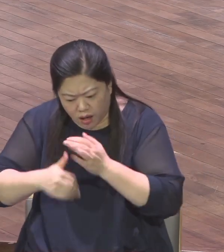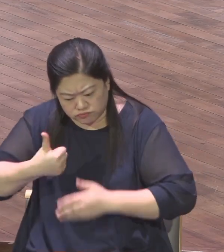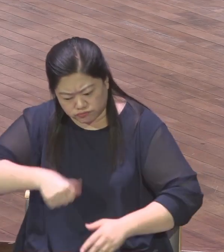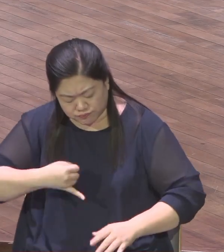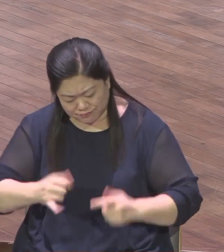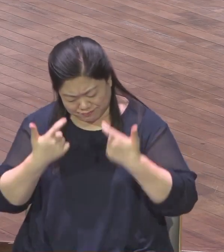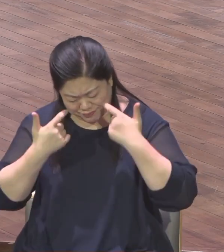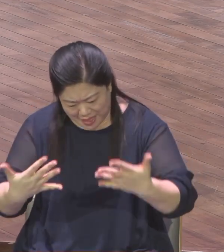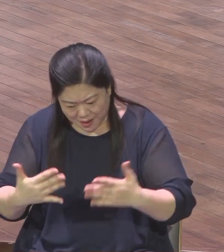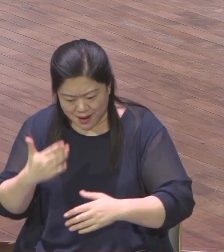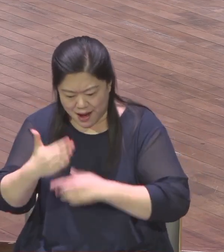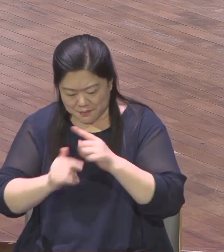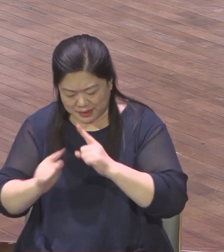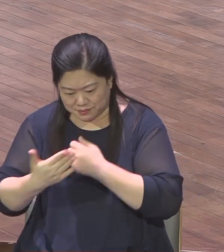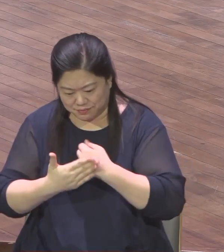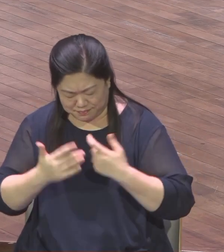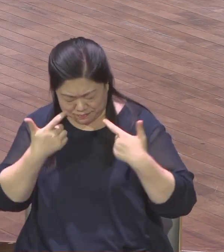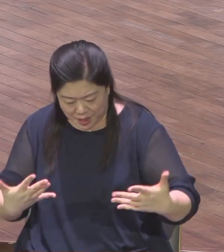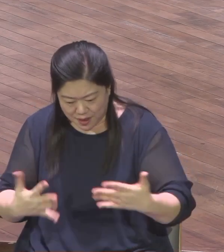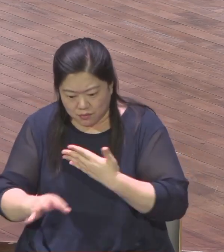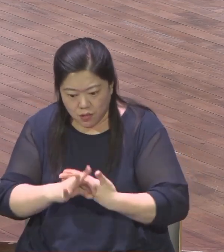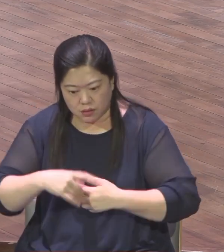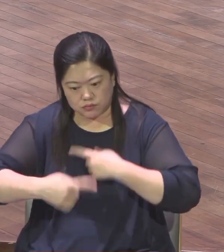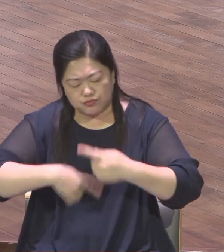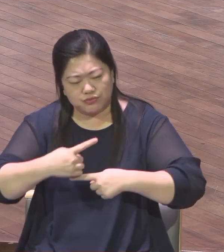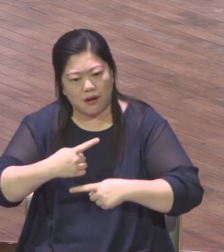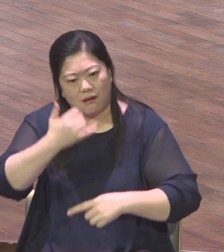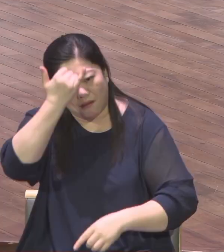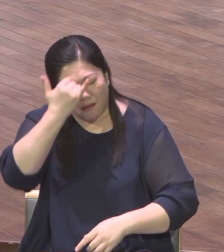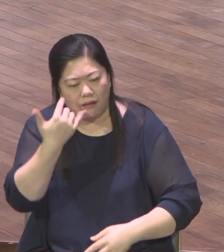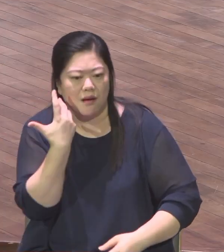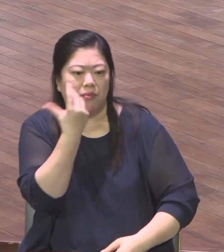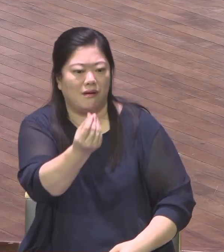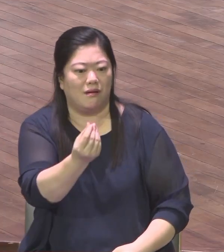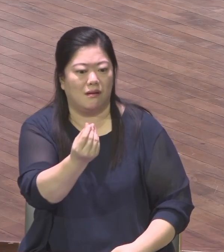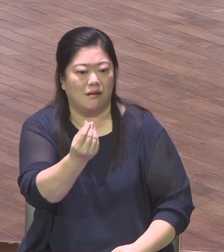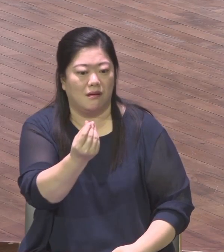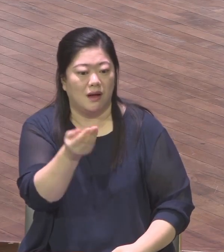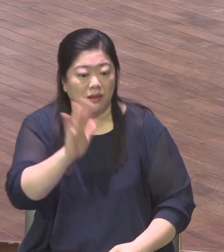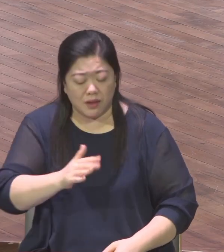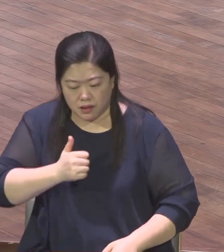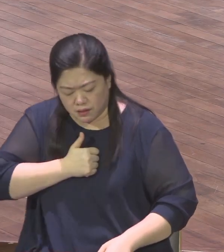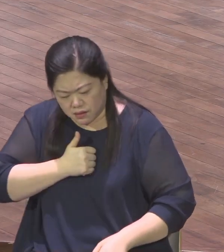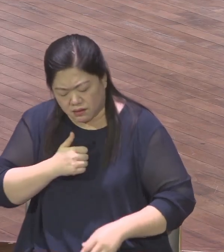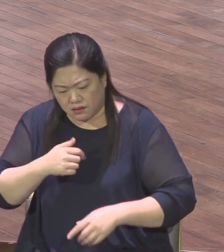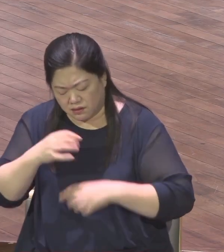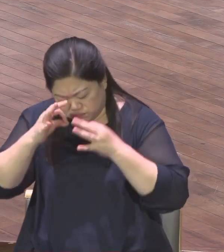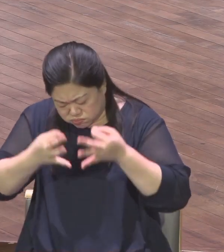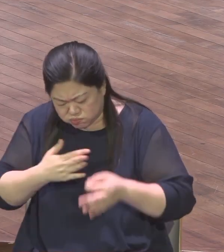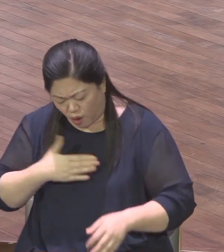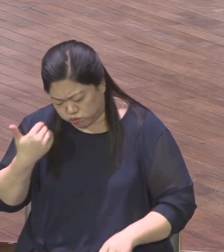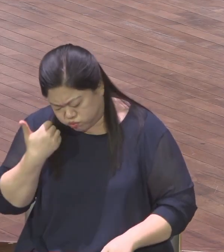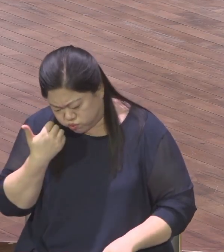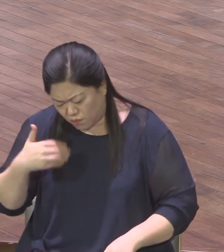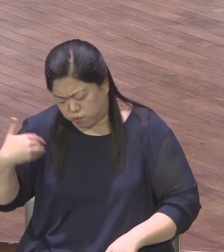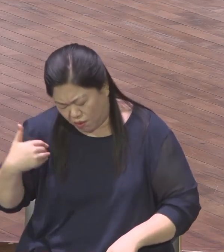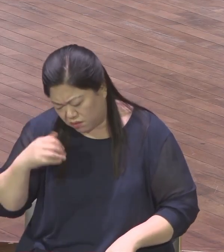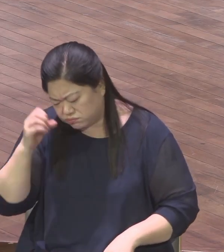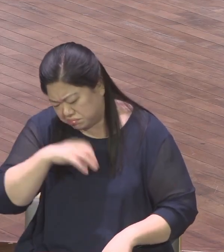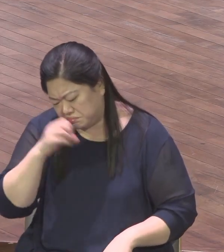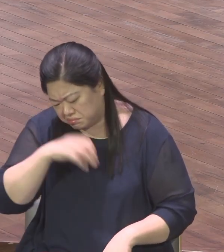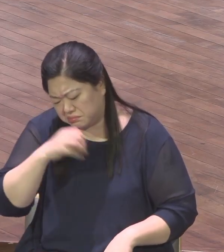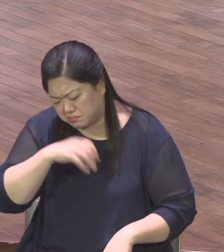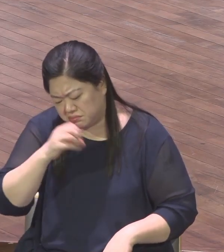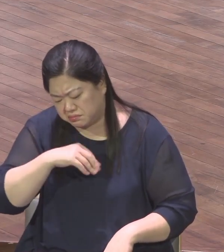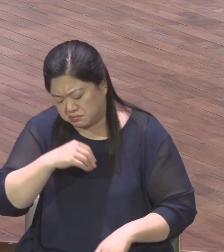나옵니까? 말씀에 기초한 거예요. 하나님의 말씀에 기초를 둡니다. 그래서 여러분요,